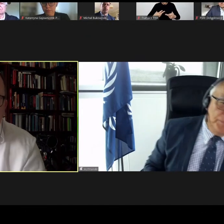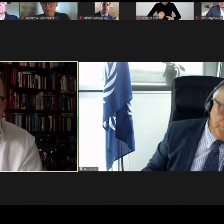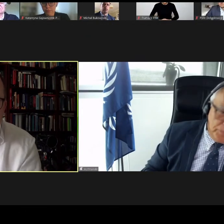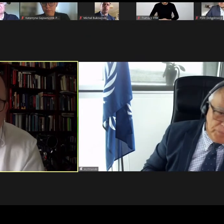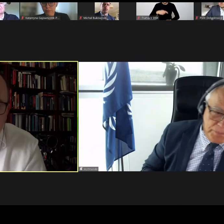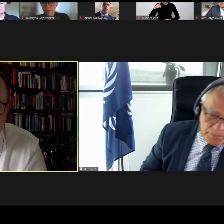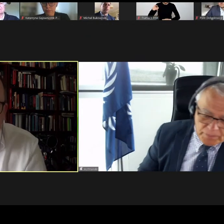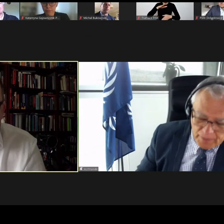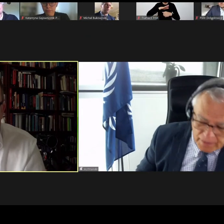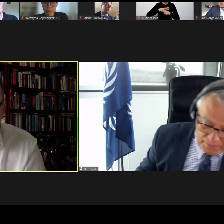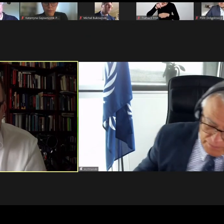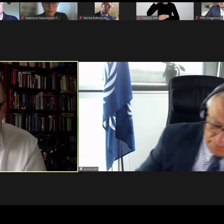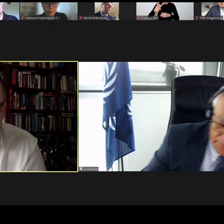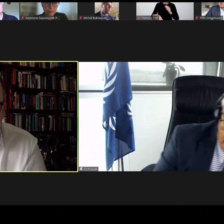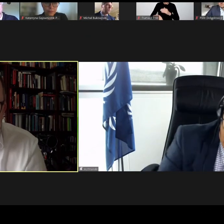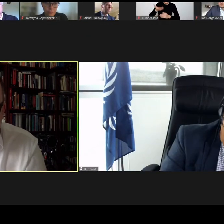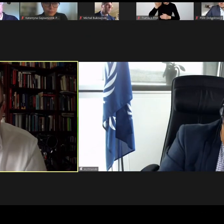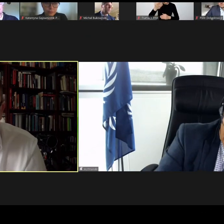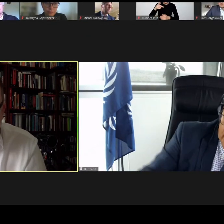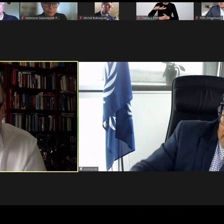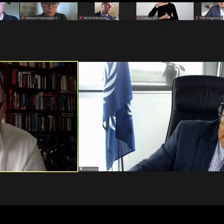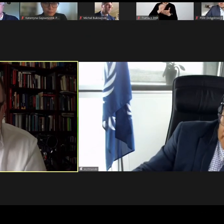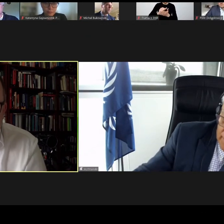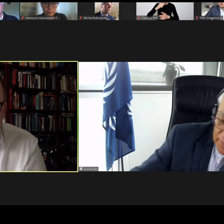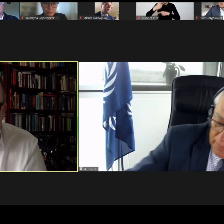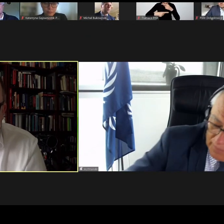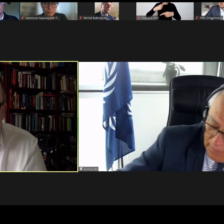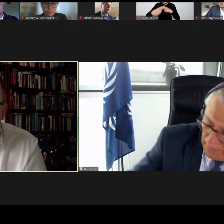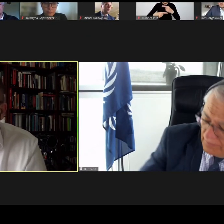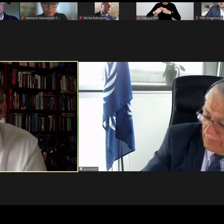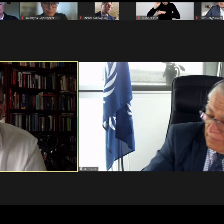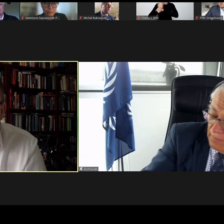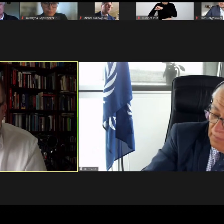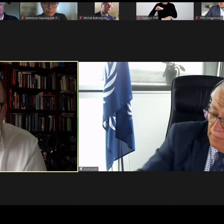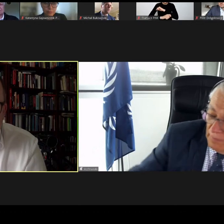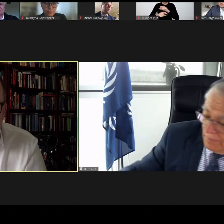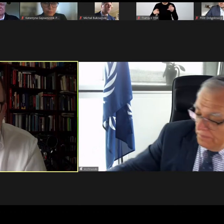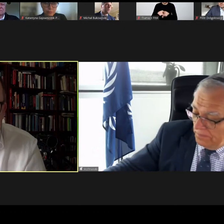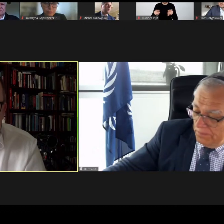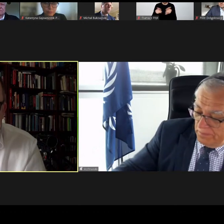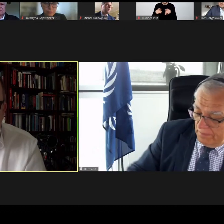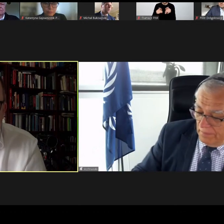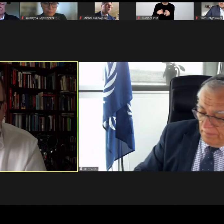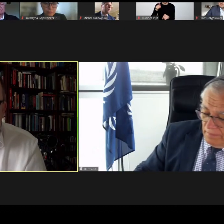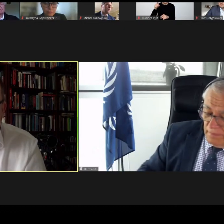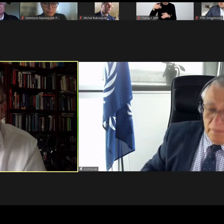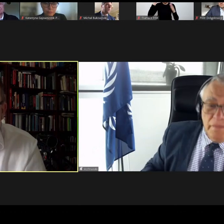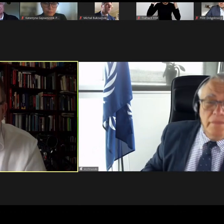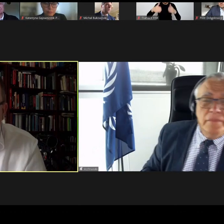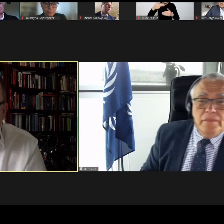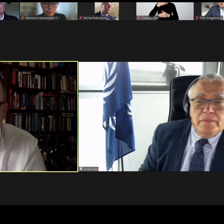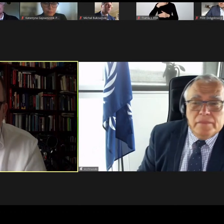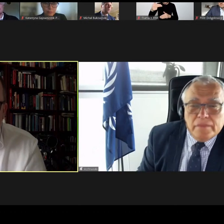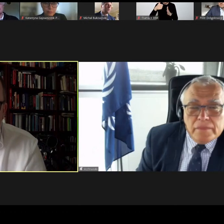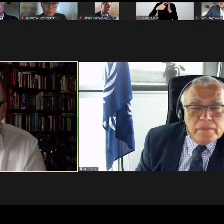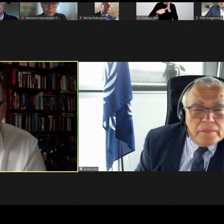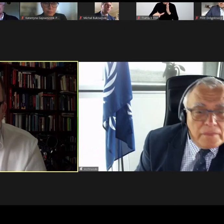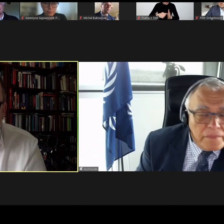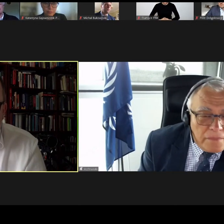autorytetów zajmujących się procedurą karną, ale także myślę, że z zagadnieniami takimi bardzo szczególnymi,